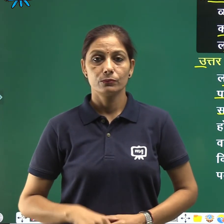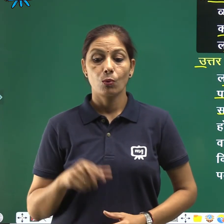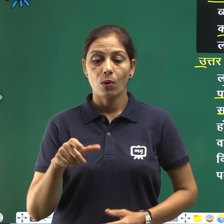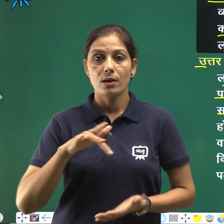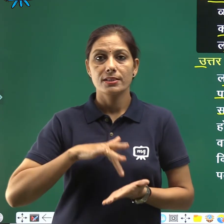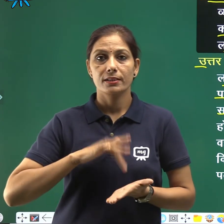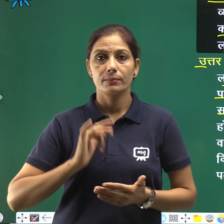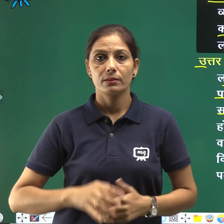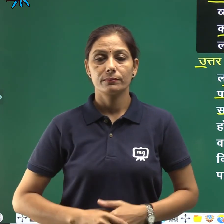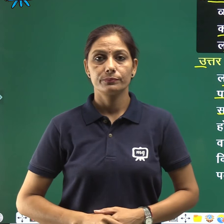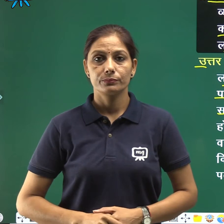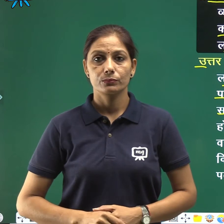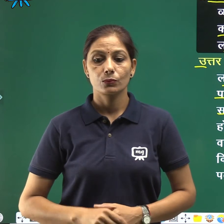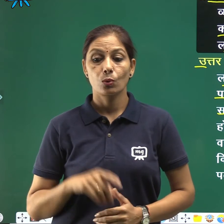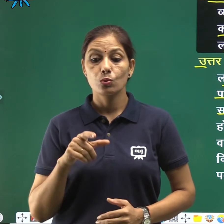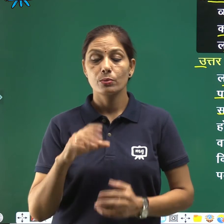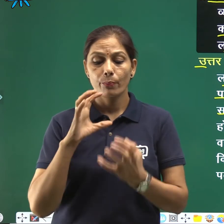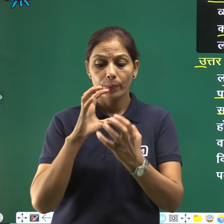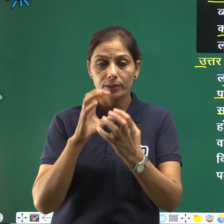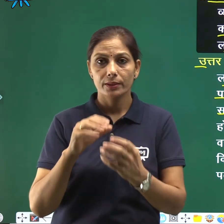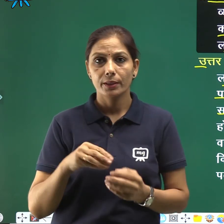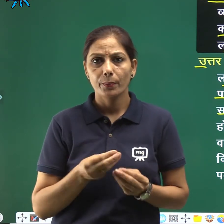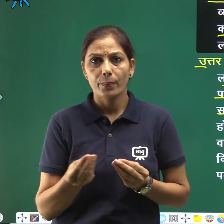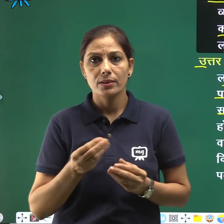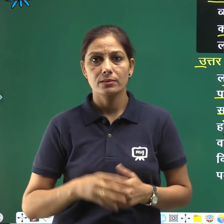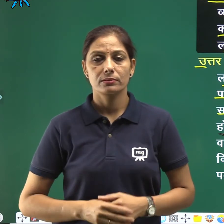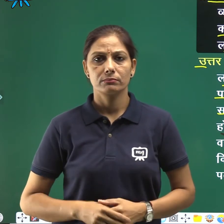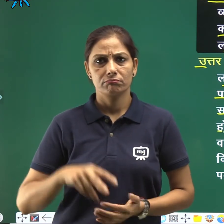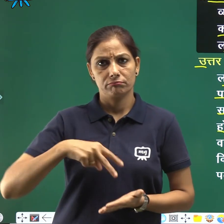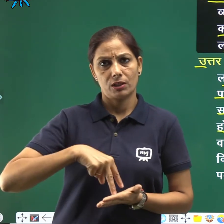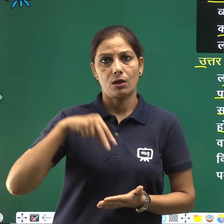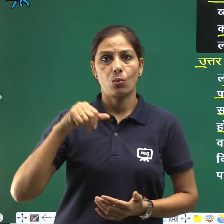वहाँ उस पत्थर के पास खड़ा होगा।